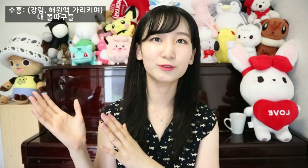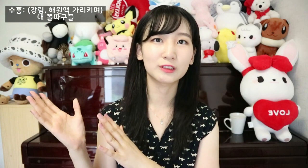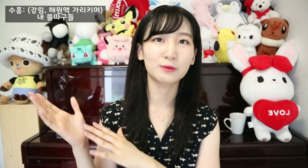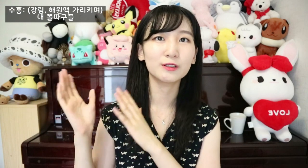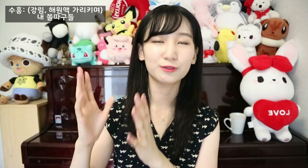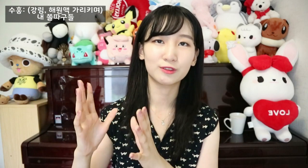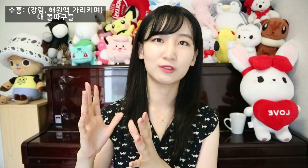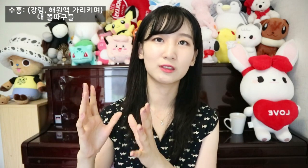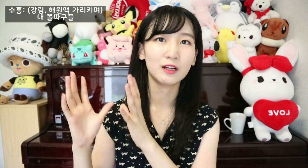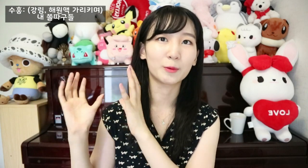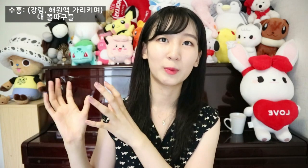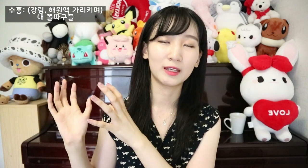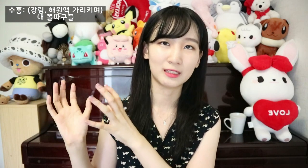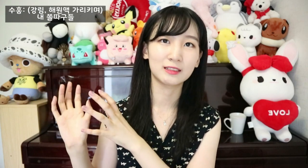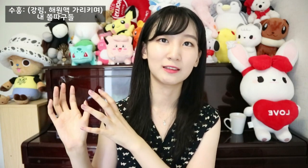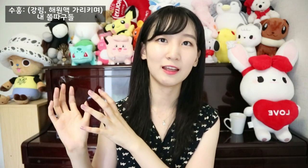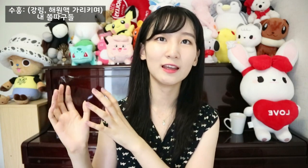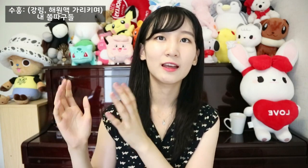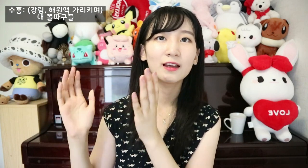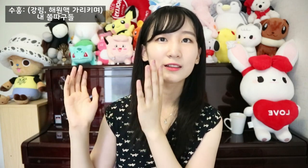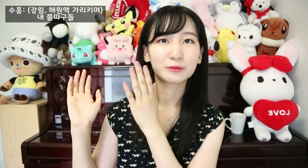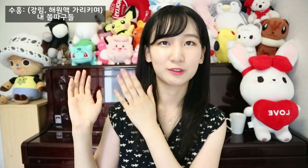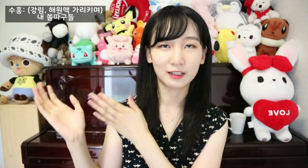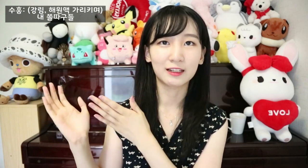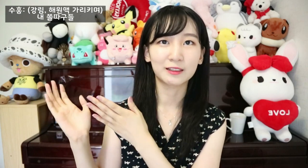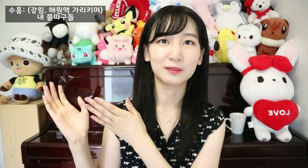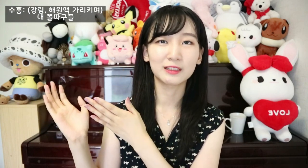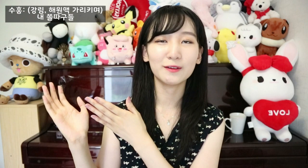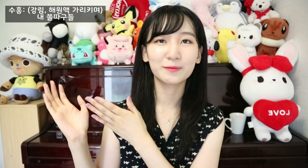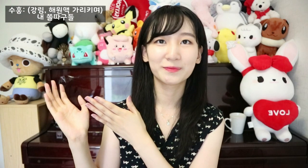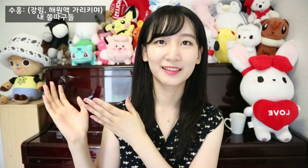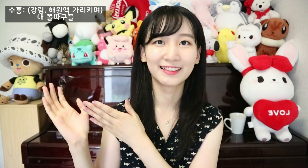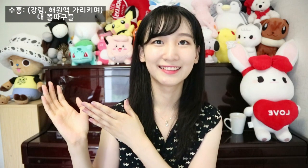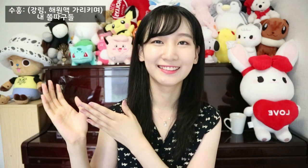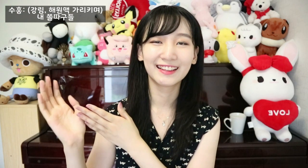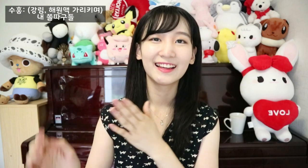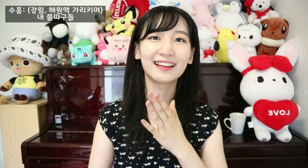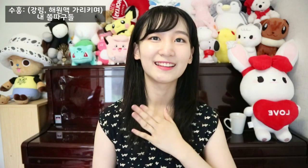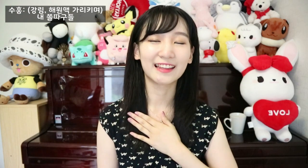하정우 씨와 주지훈 씨가 옆에 계시는데 그분들을 가리키면서 내